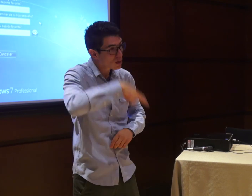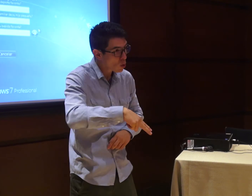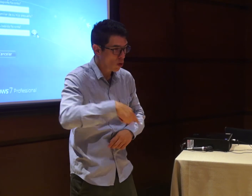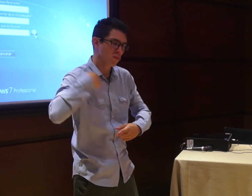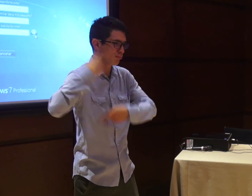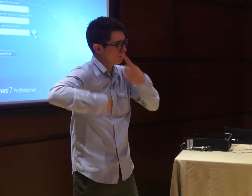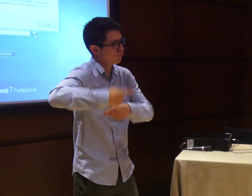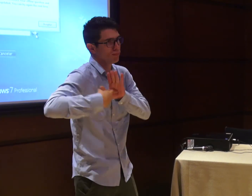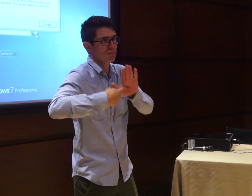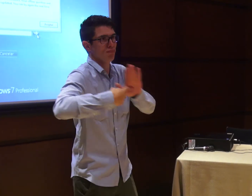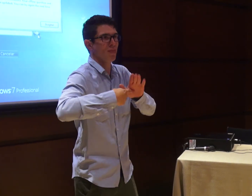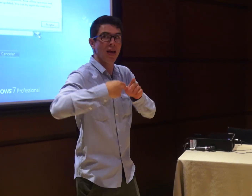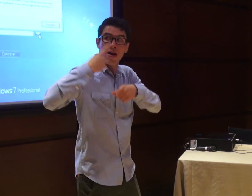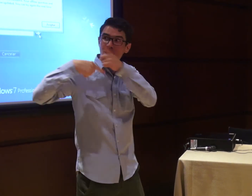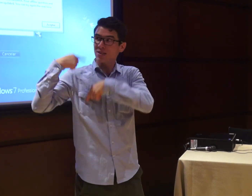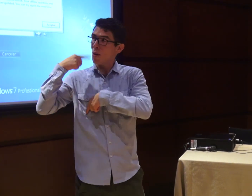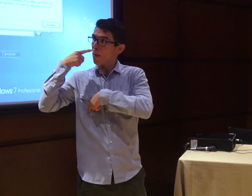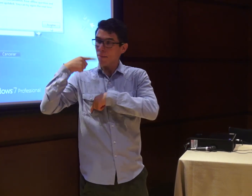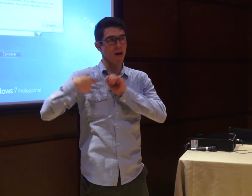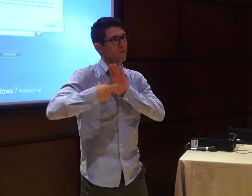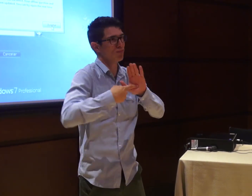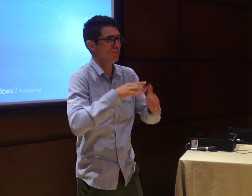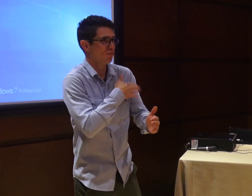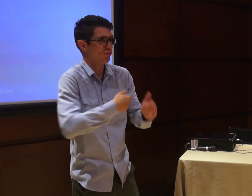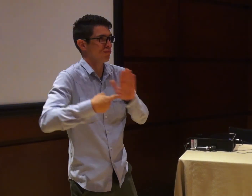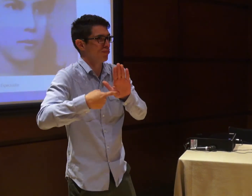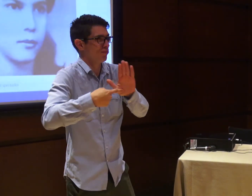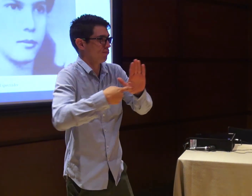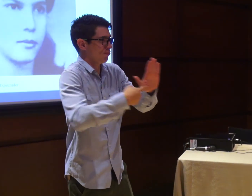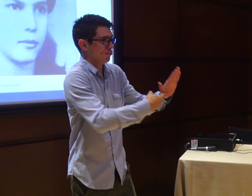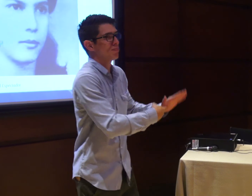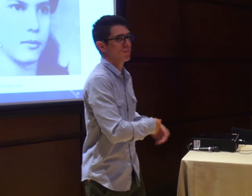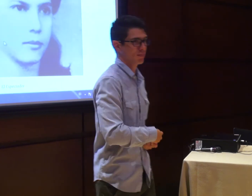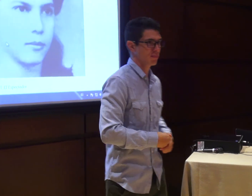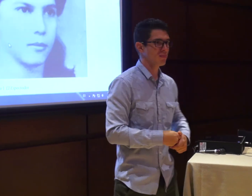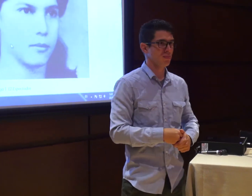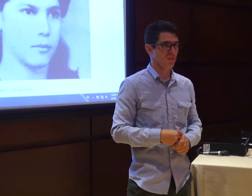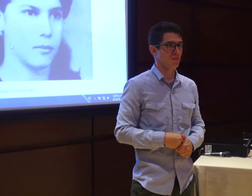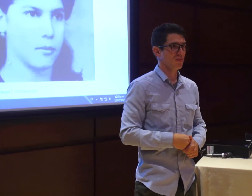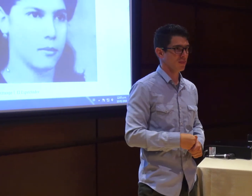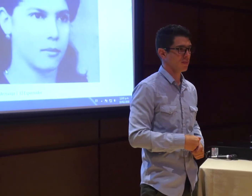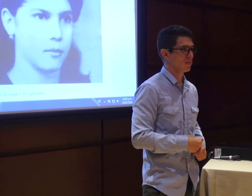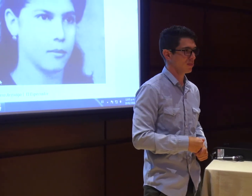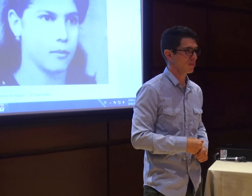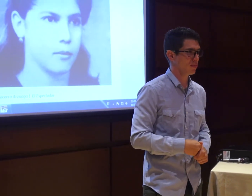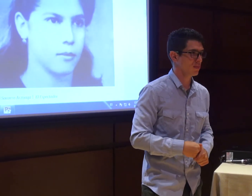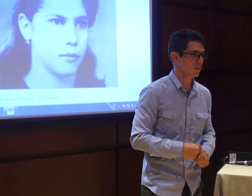En honor a él se han hecho muchos homenajes también y donde su hijo ha querido representar la historia de su papá